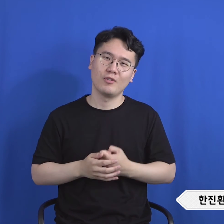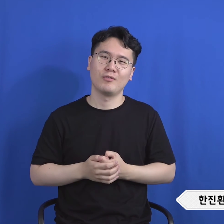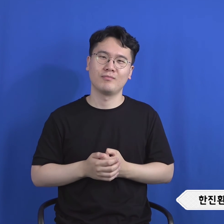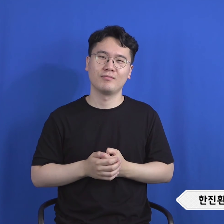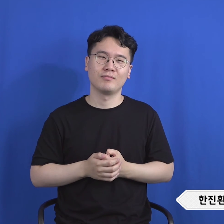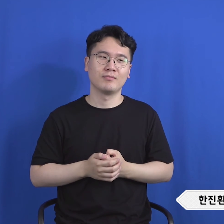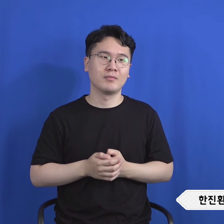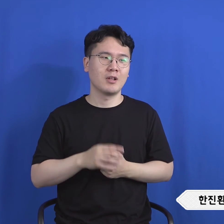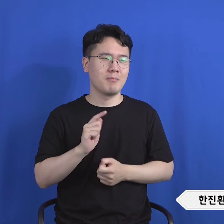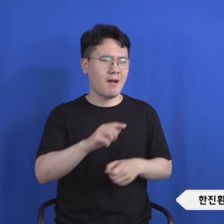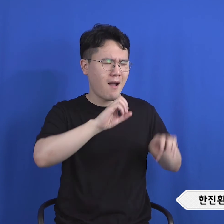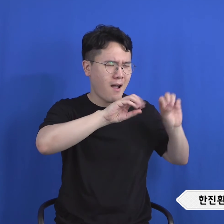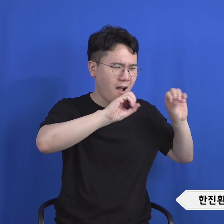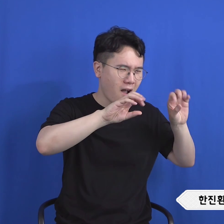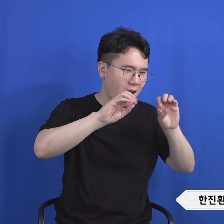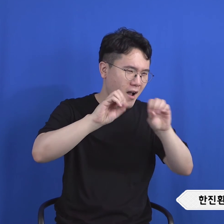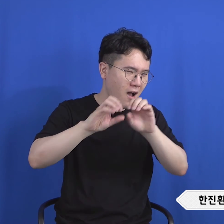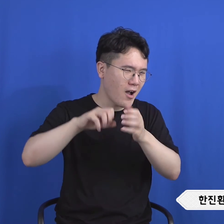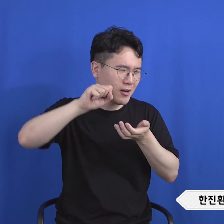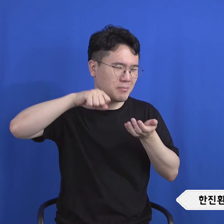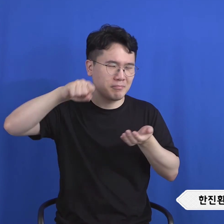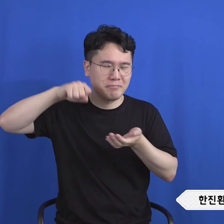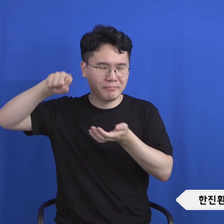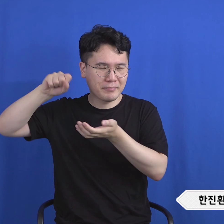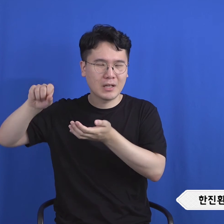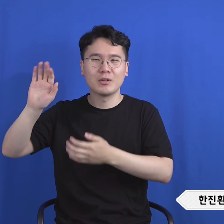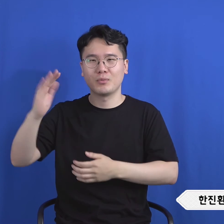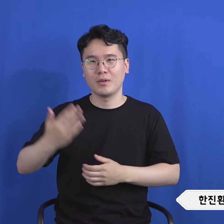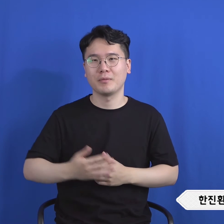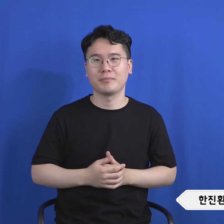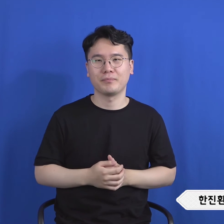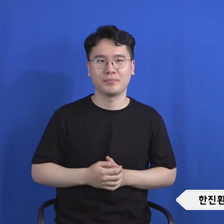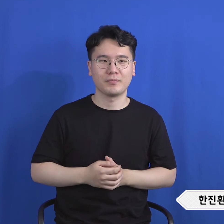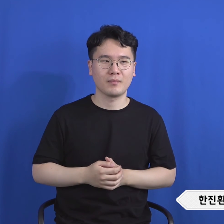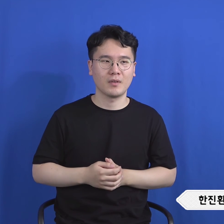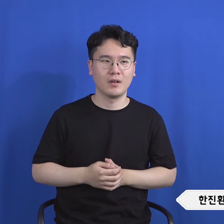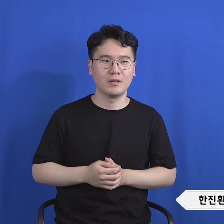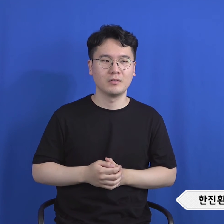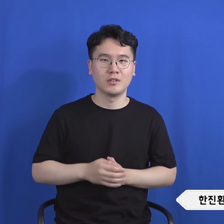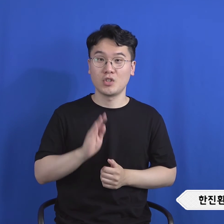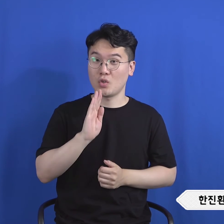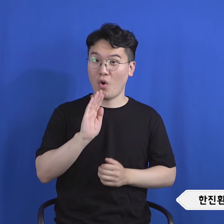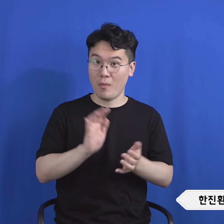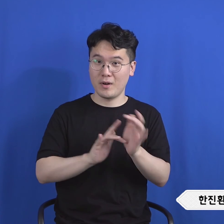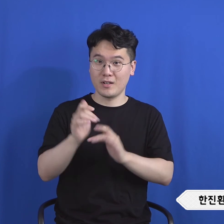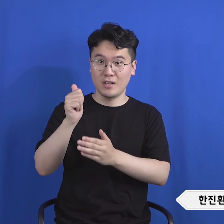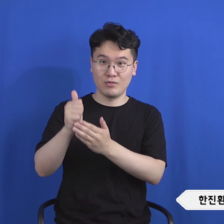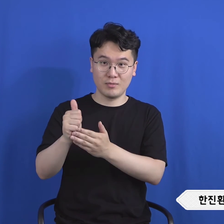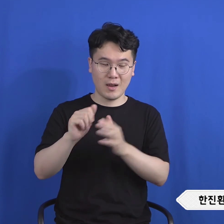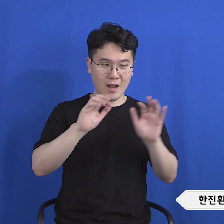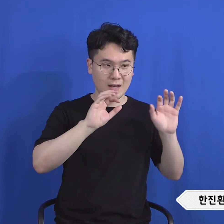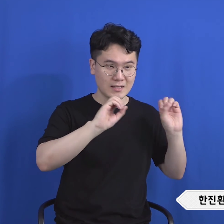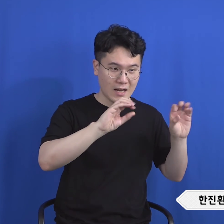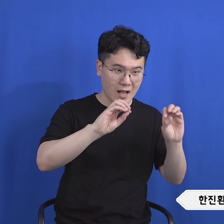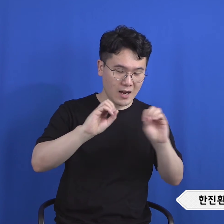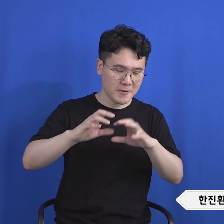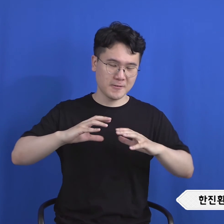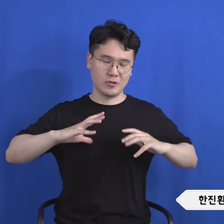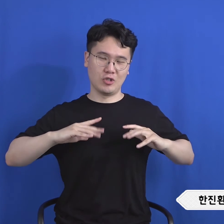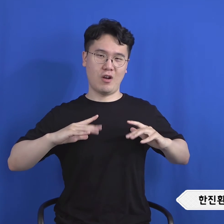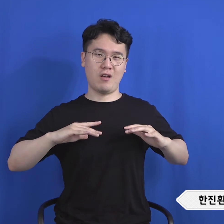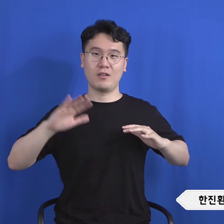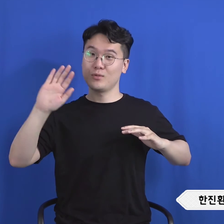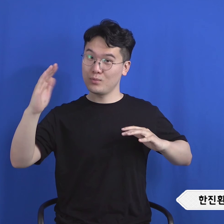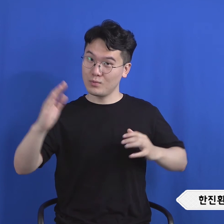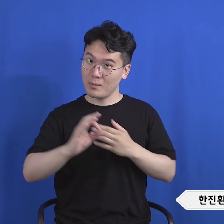그래서 어떻게든지 떠벌리고 자랑하고 그러지 않습니까? 정말 우리가 예수님을 자랑하게